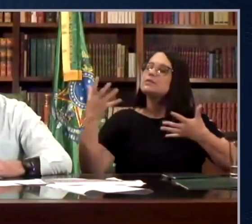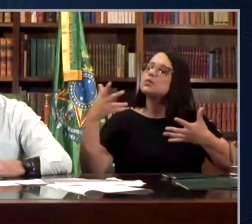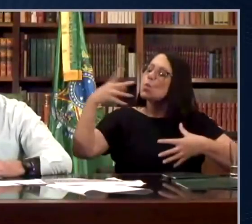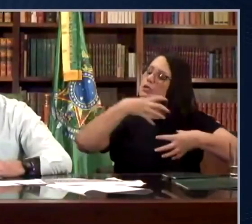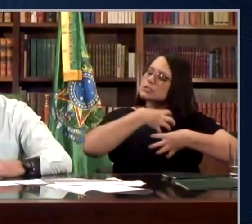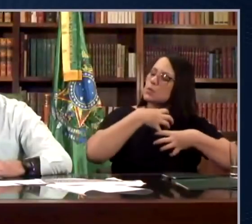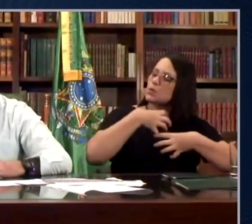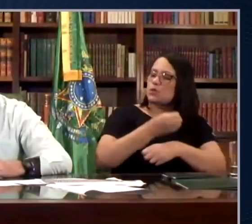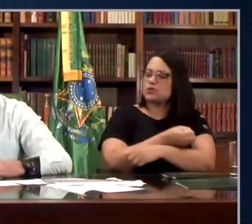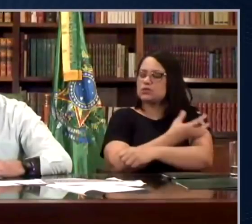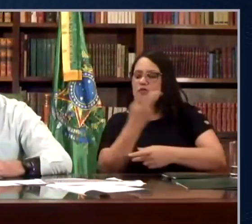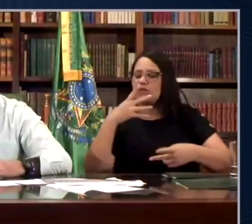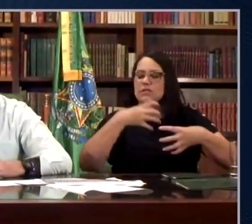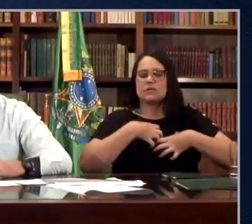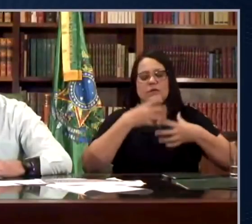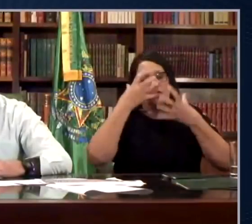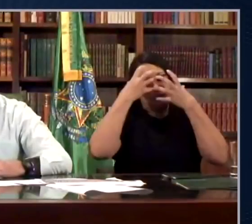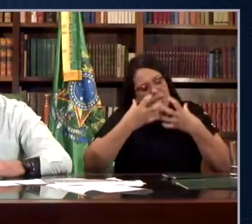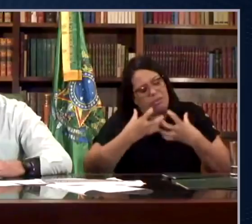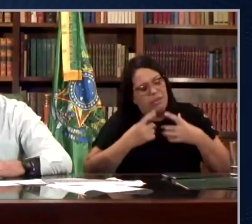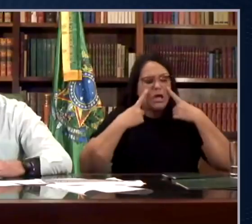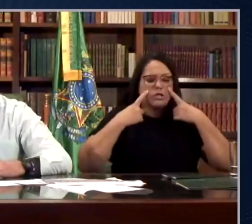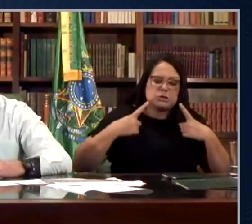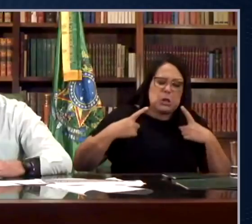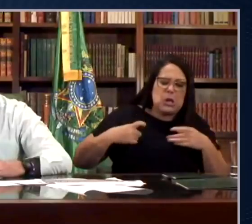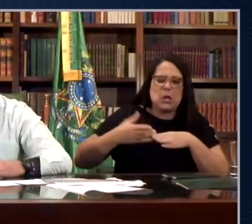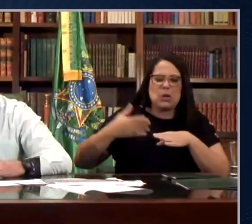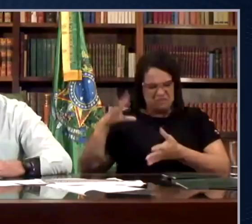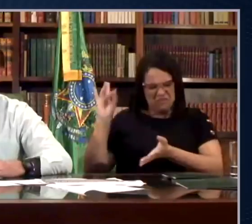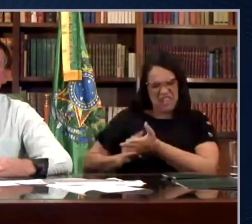dias que o senhor estaria abatido, chorado nos últimos dias. Isso procede?